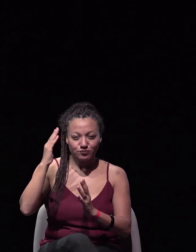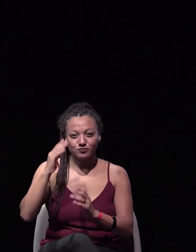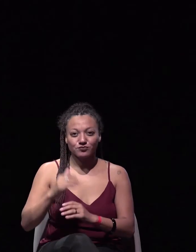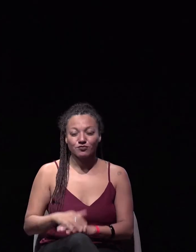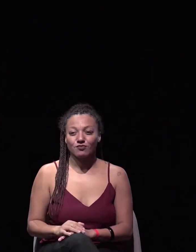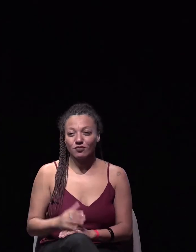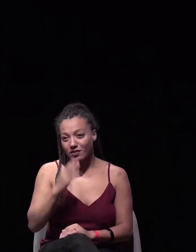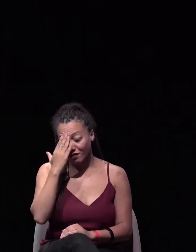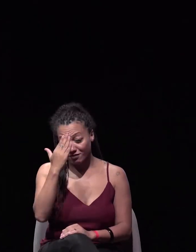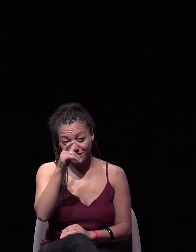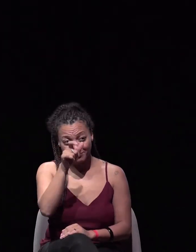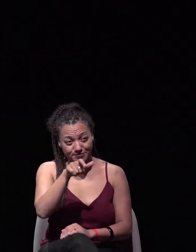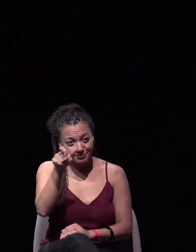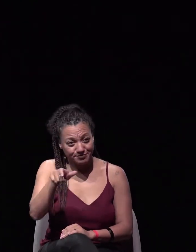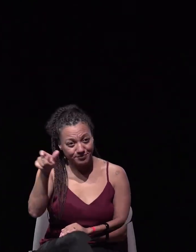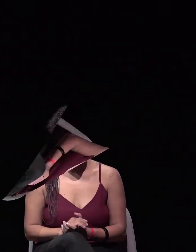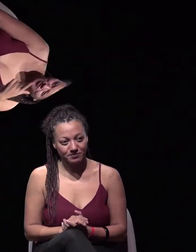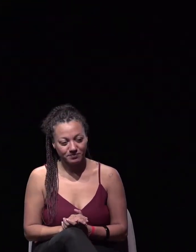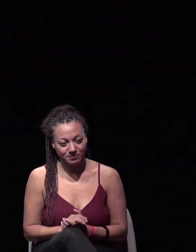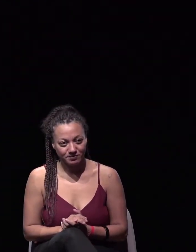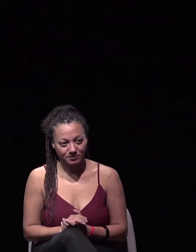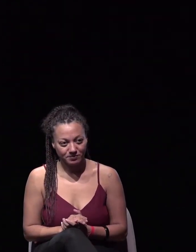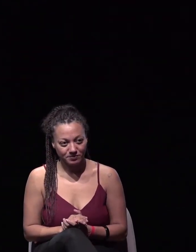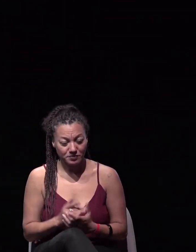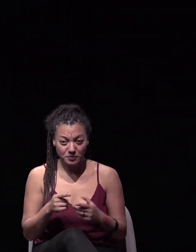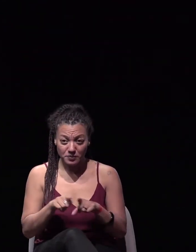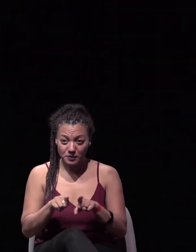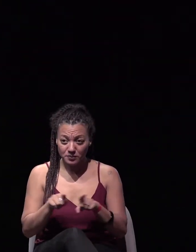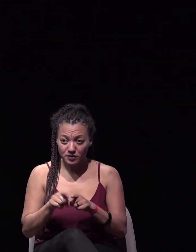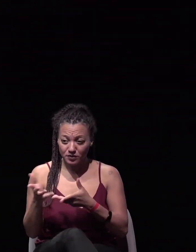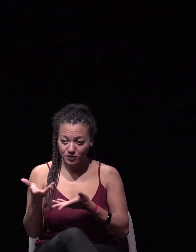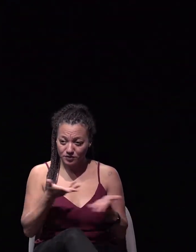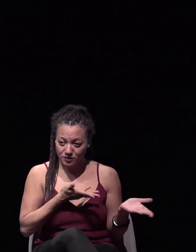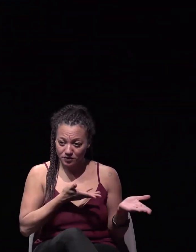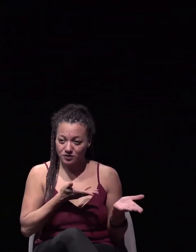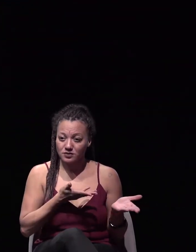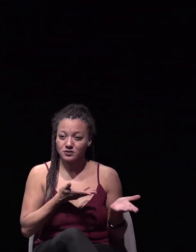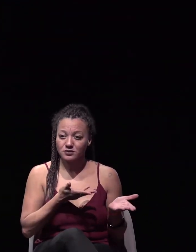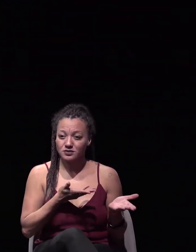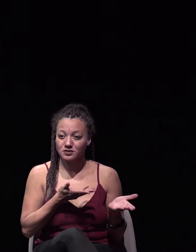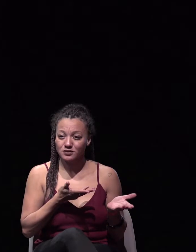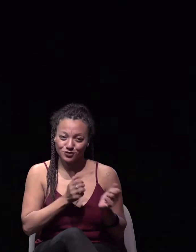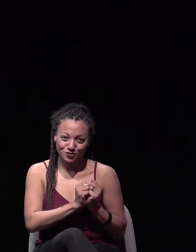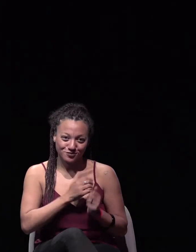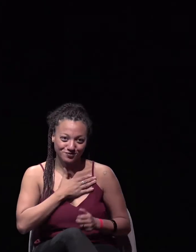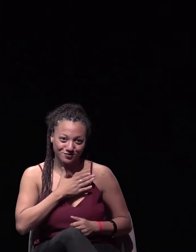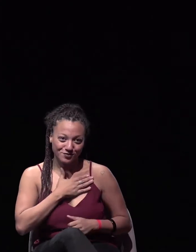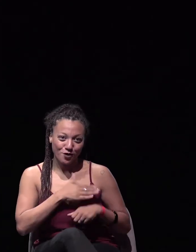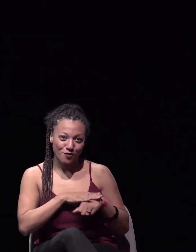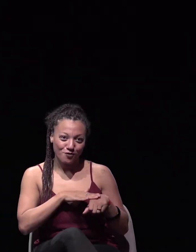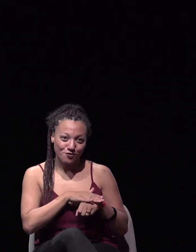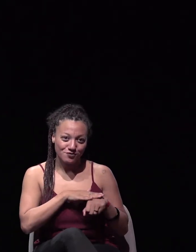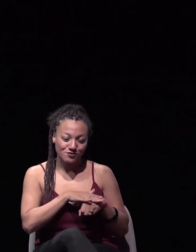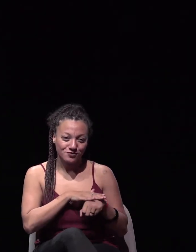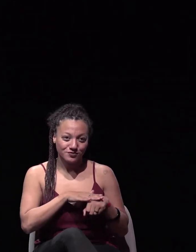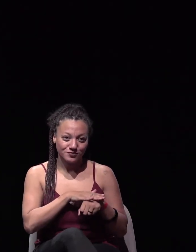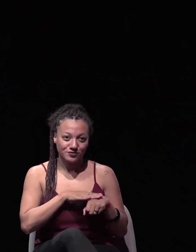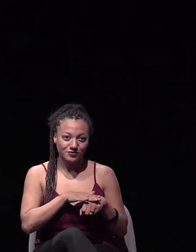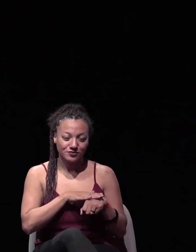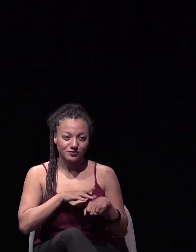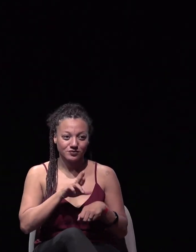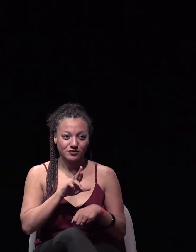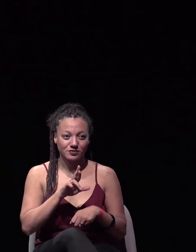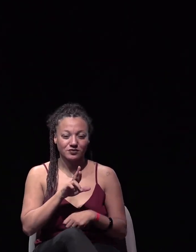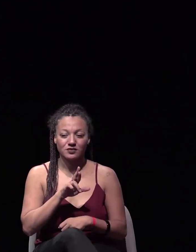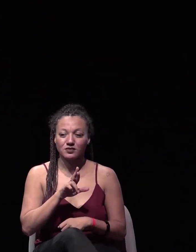Agradecer a presença de todos e todas, né? Eu gostaria de chamar aqui, junto com a gente, junto comigo, para conversar com a gente, a